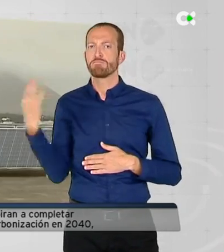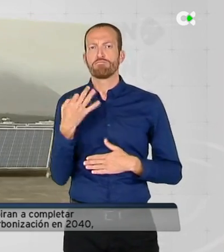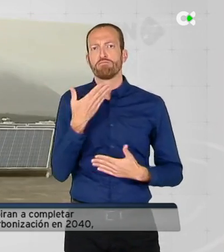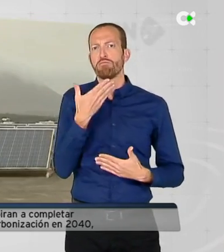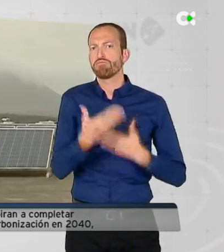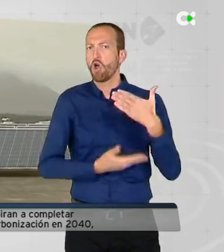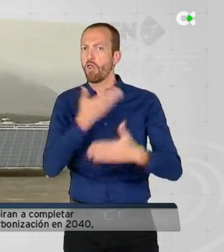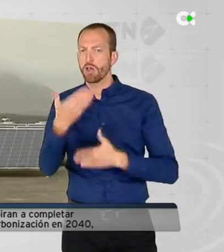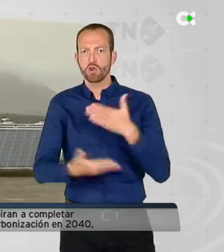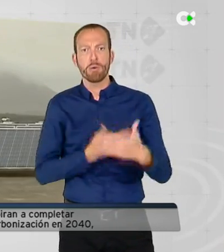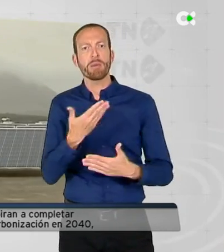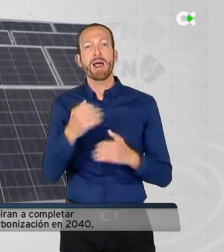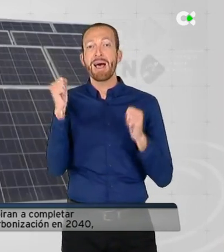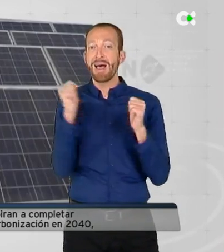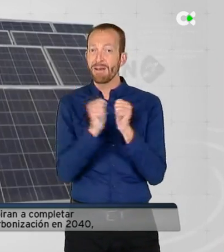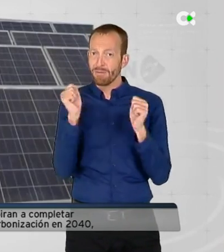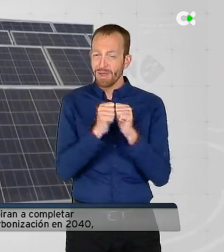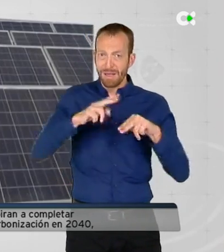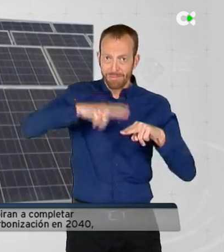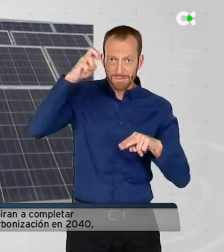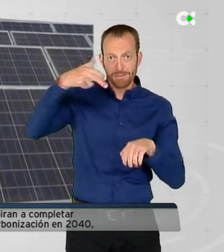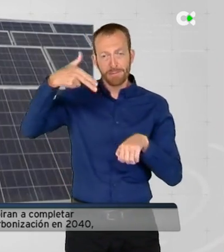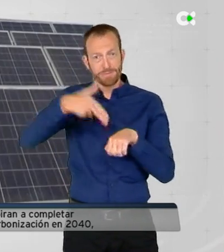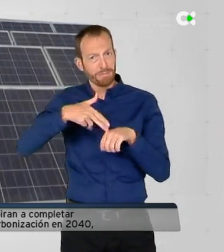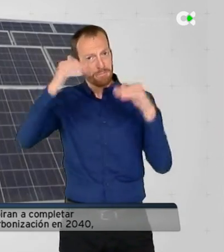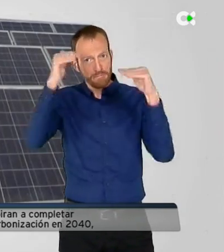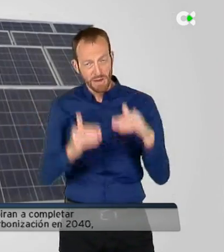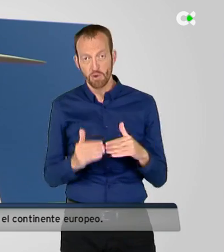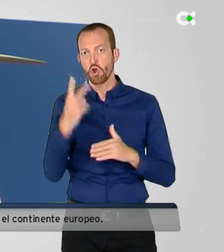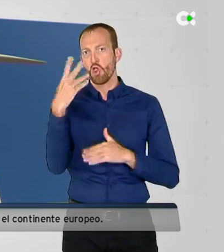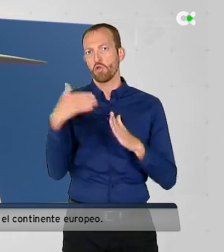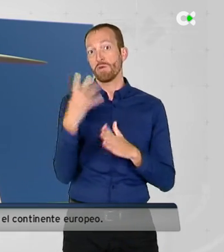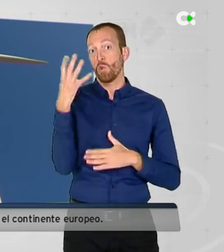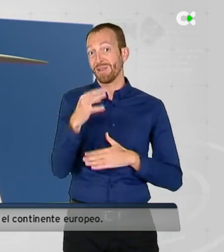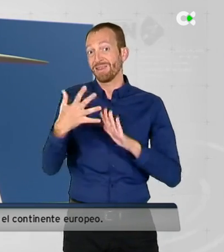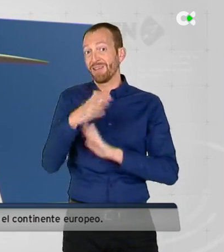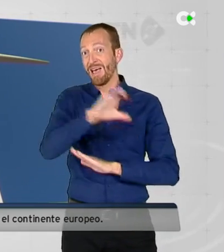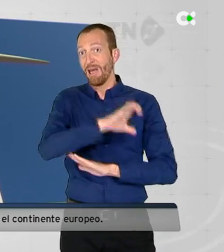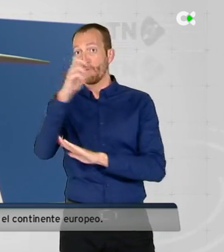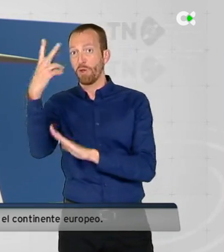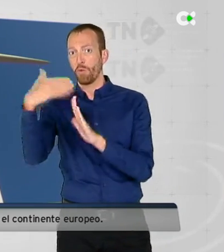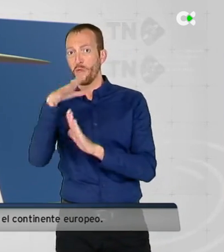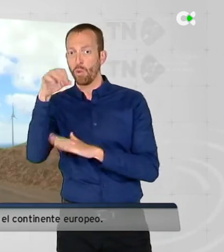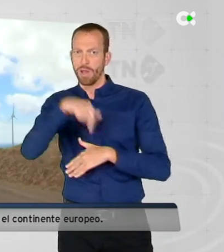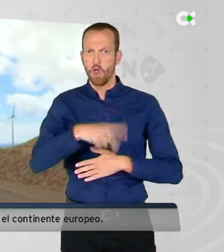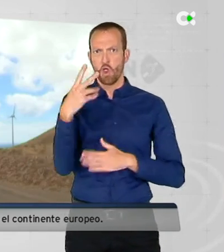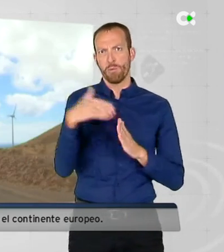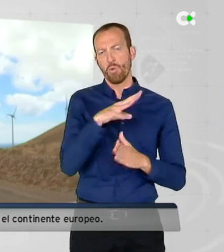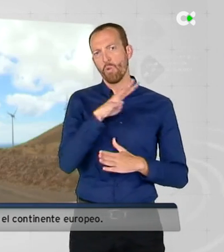a completar el proceso de descarbonización en 2040, una década antes que el continente europeo.